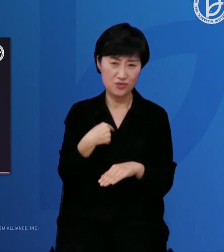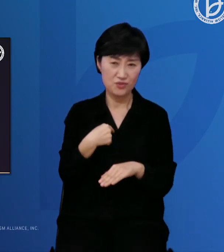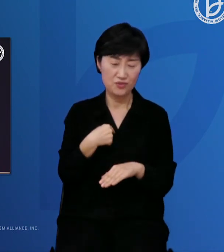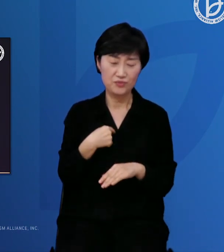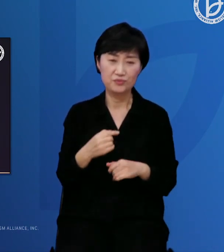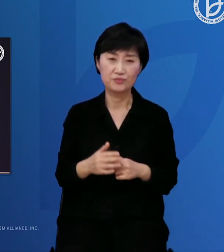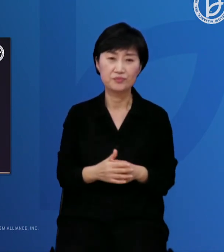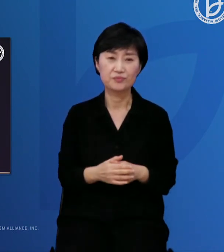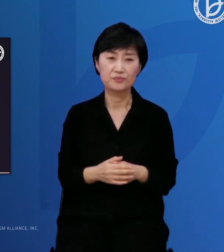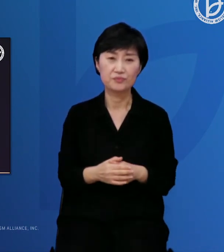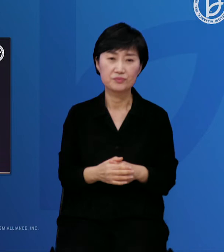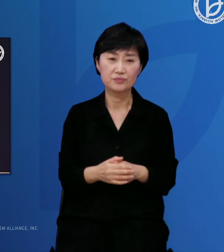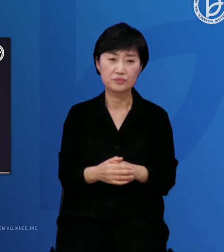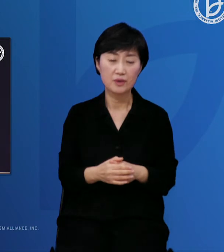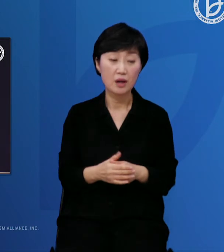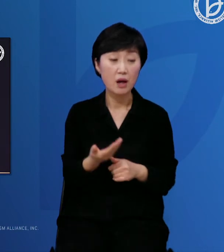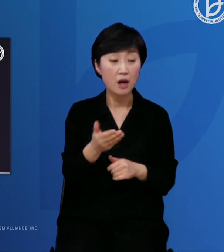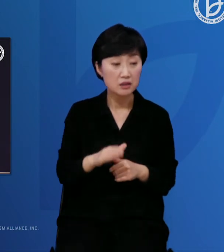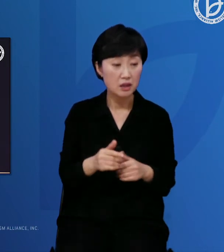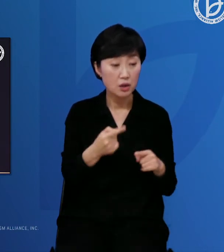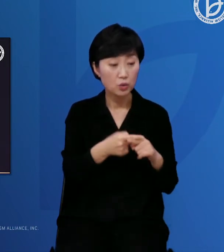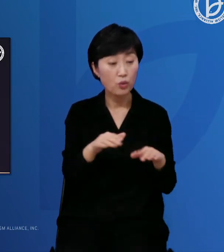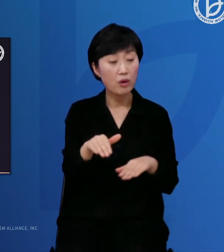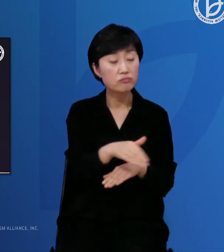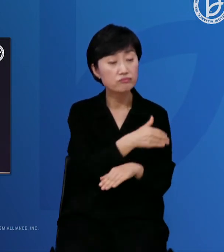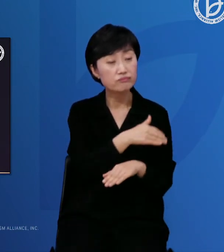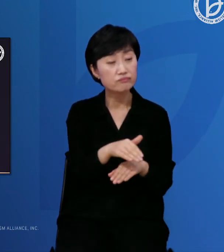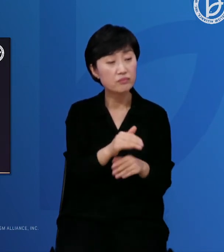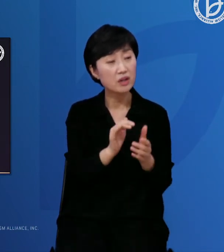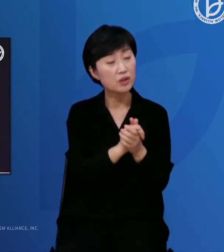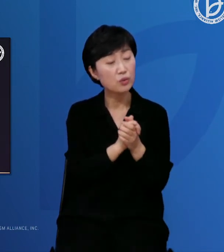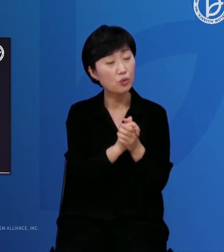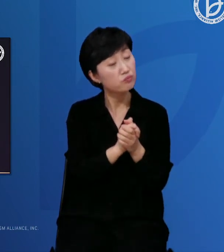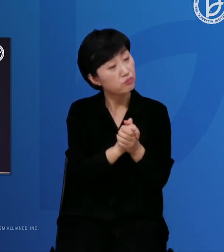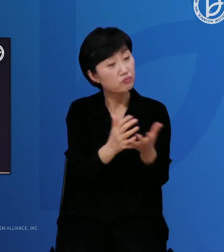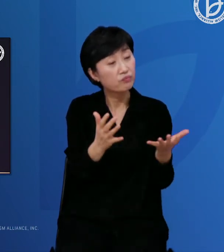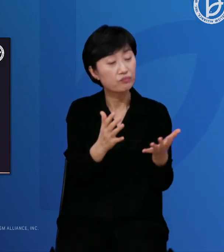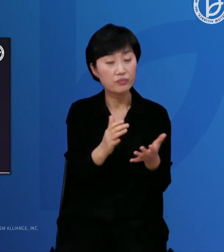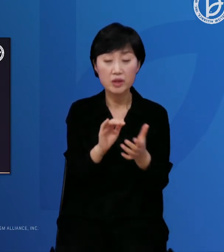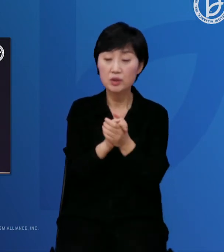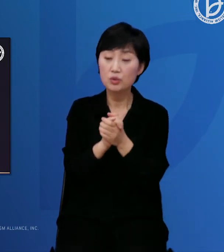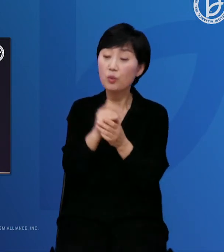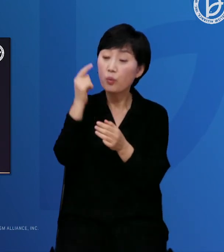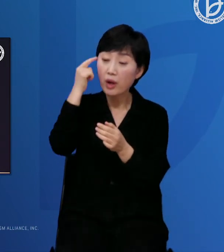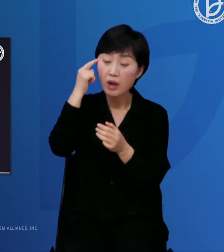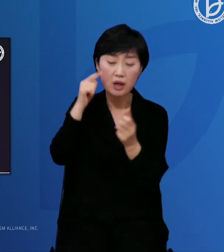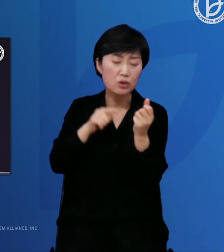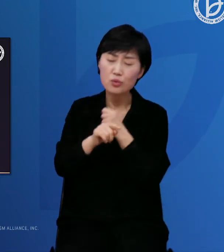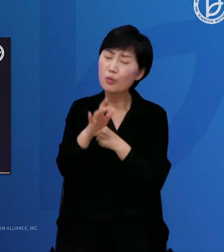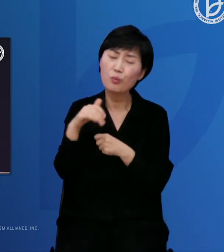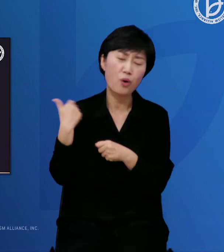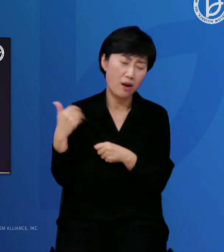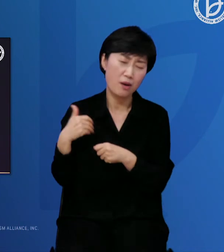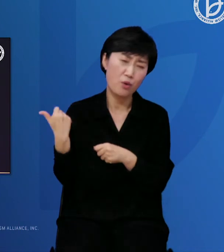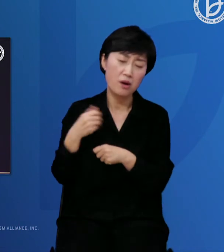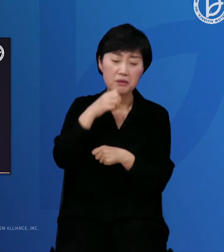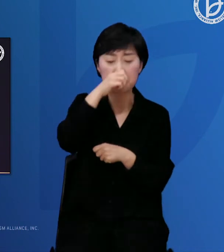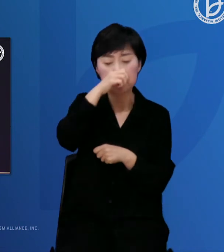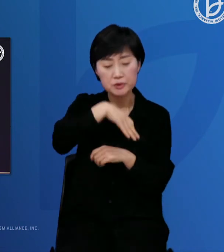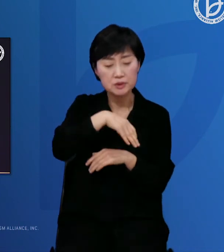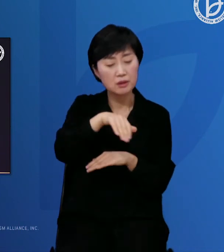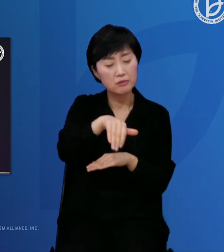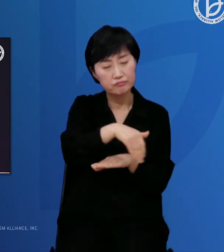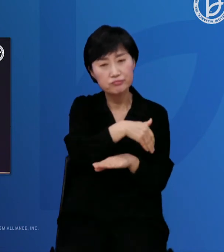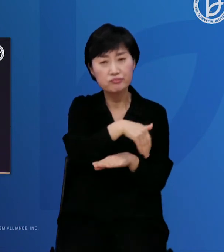young. 기도도 모르고 기도해야 될 이유도 몰랐어요. But I didn't know anything about prayer. I didn't even know the reason why I had to